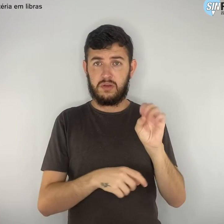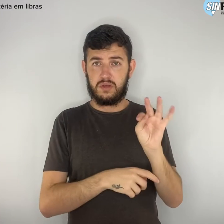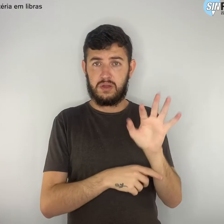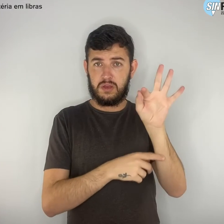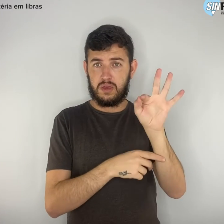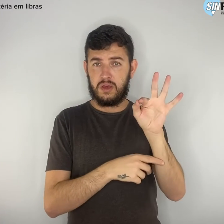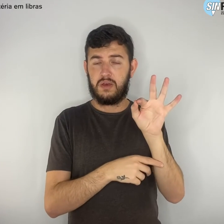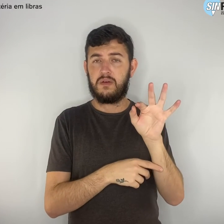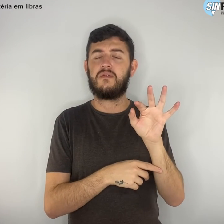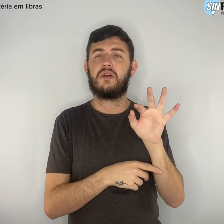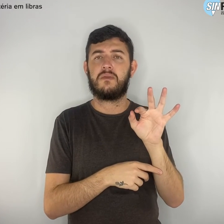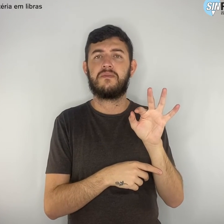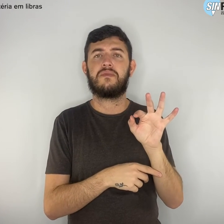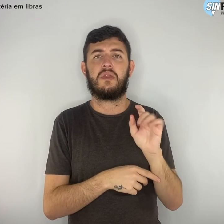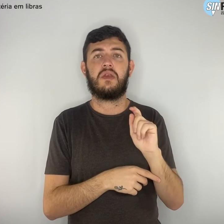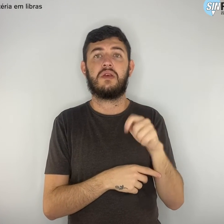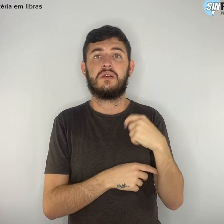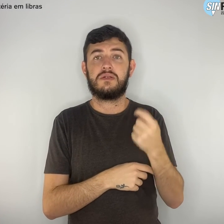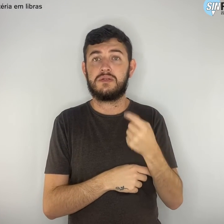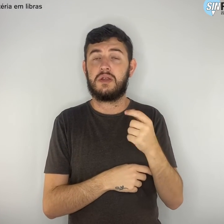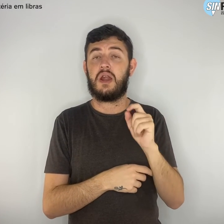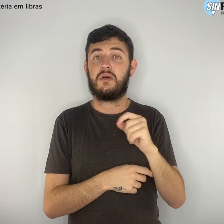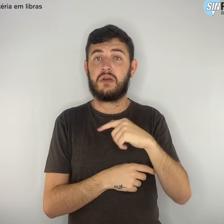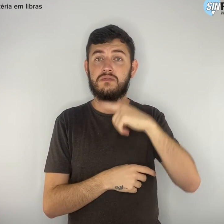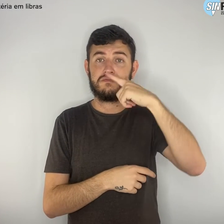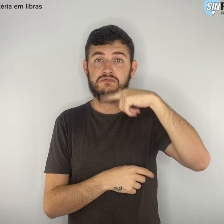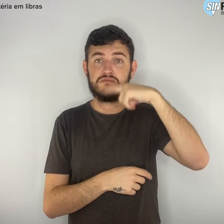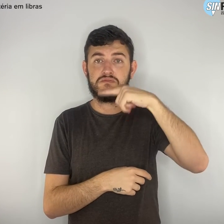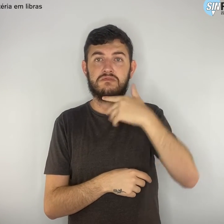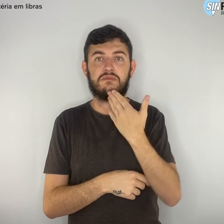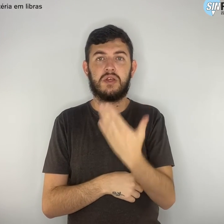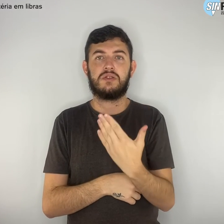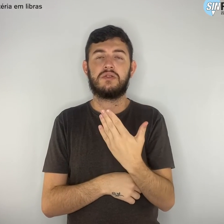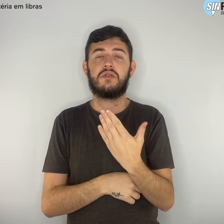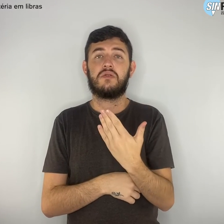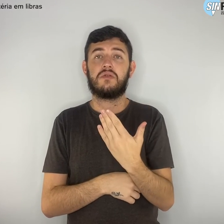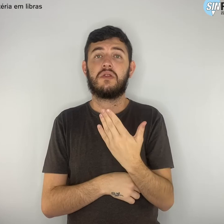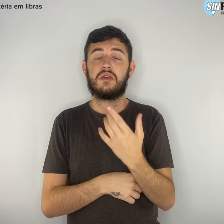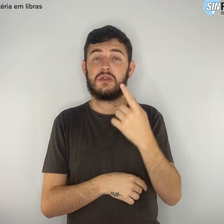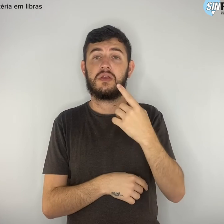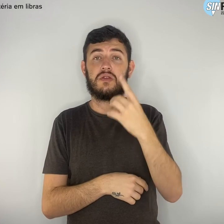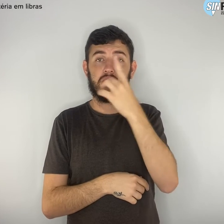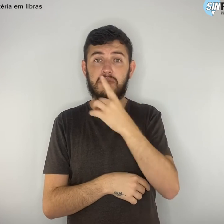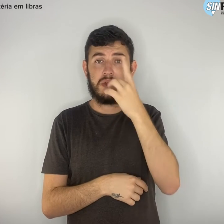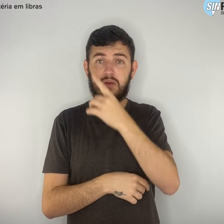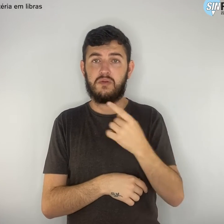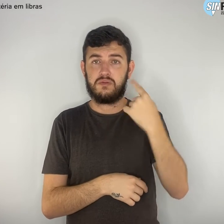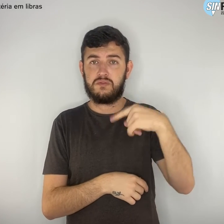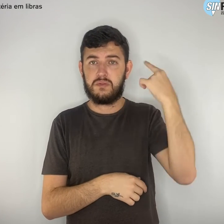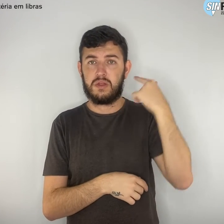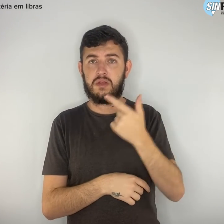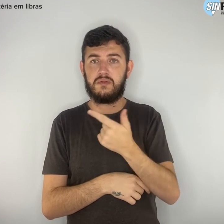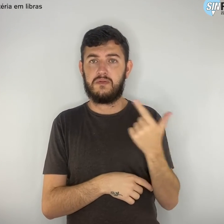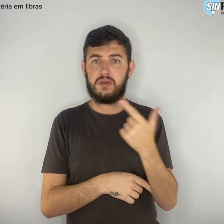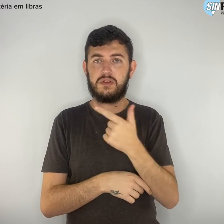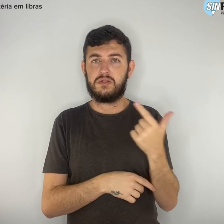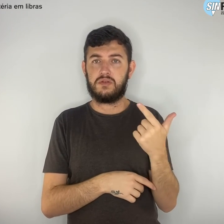Mendes, pediu nesse domingo, 22, a apuração das responsabilidades sobre a situação